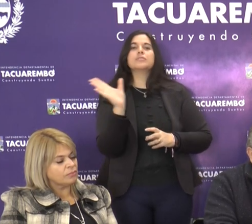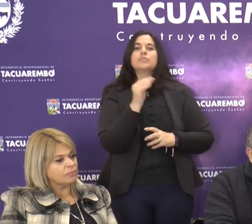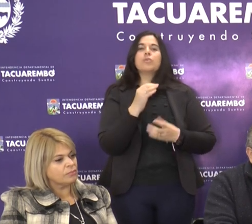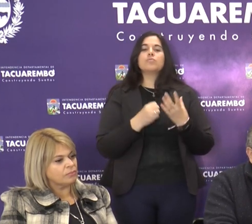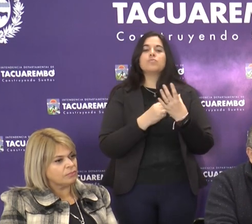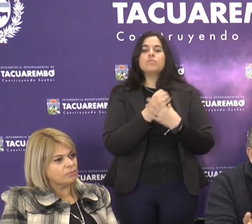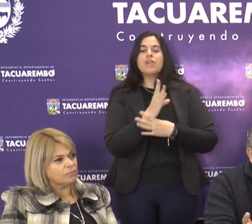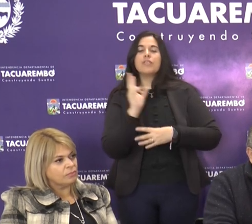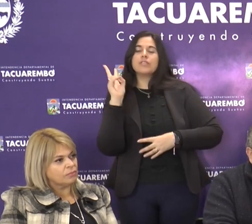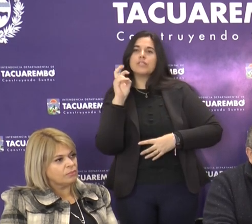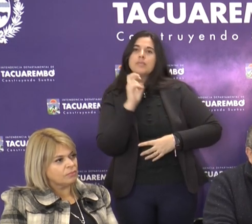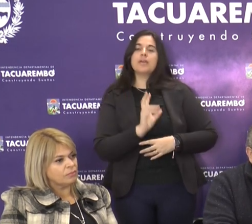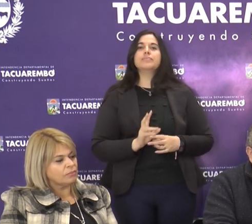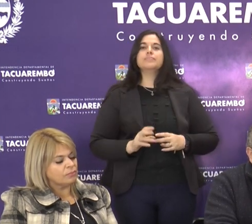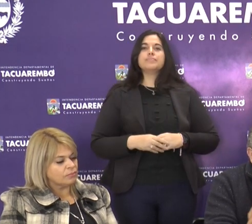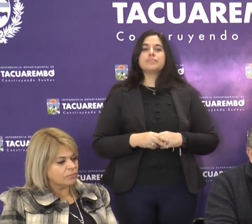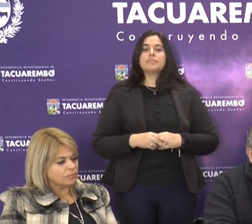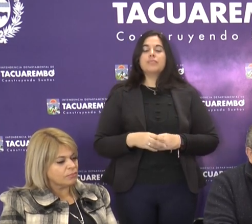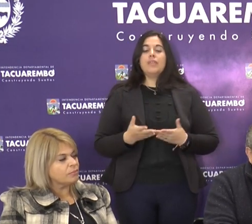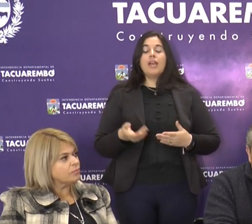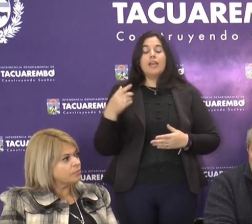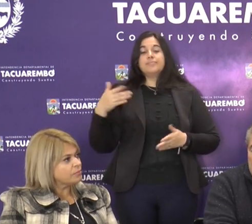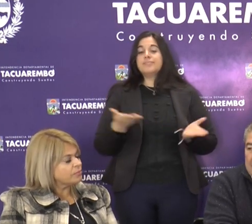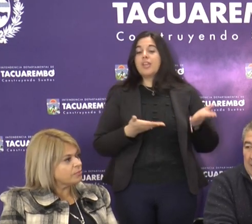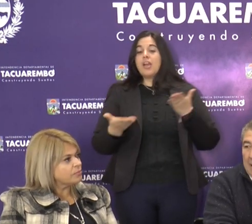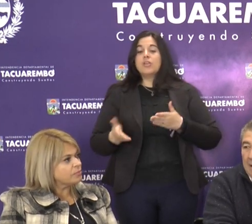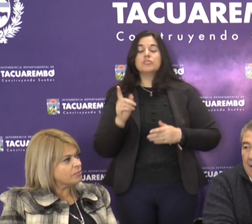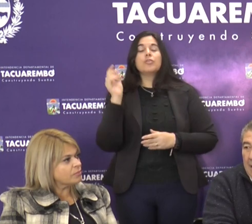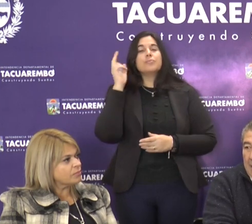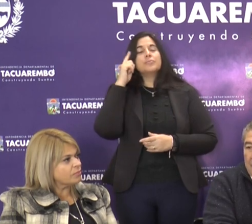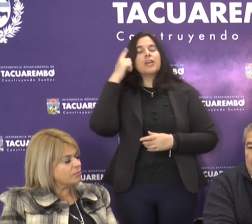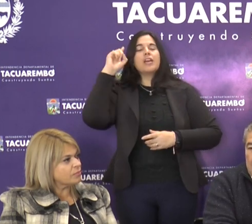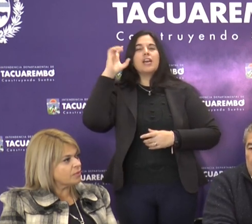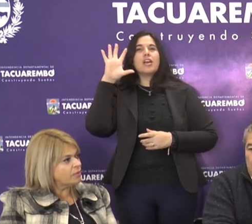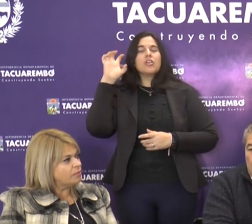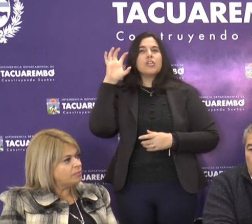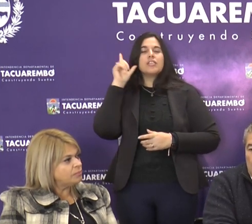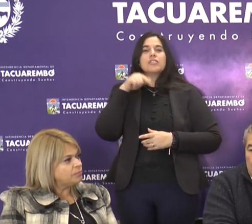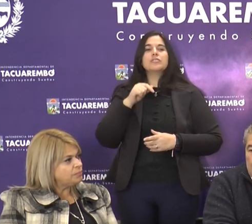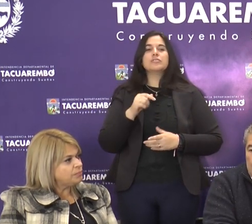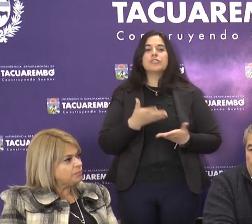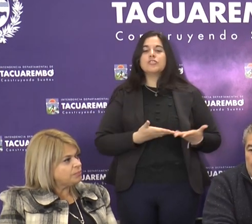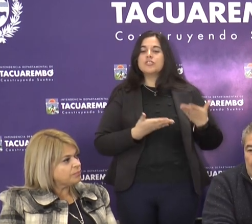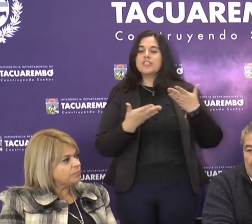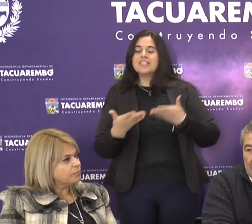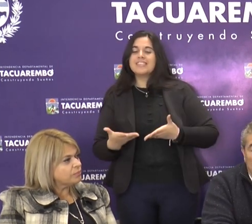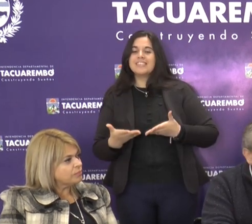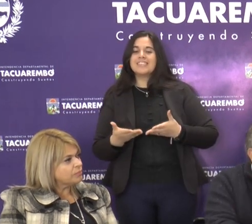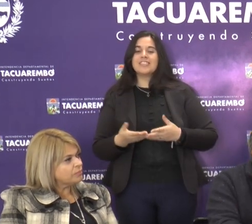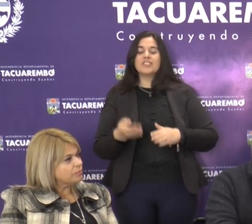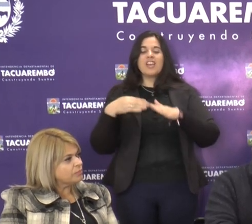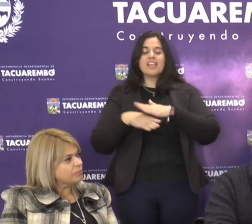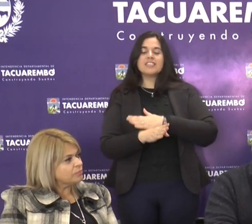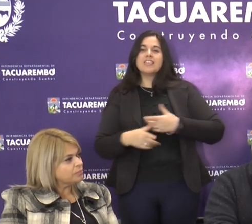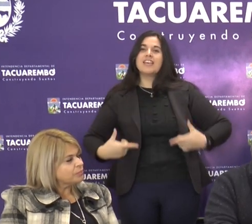nueva, porque digo, ahora yo me venía acordando, yo ingresé a la administración pública en la Intendencia en la década del